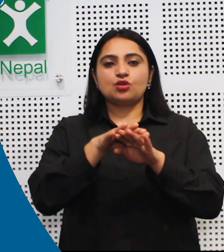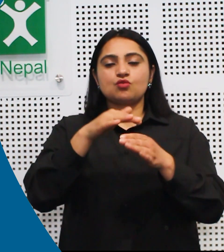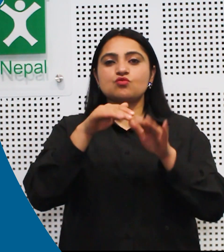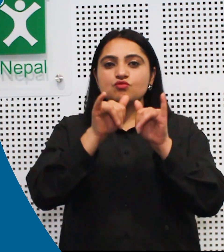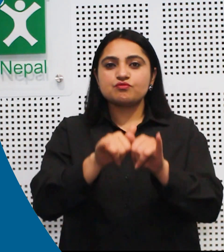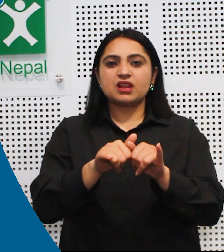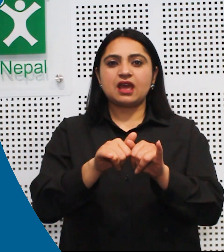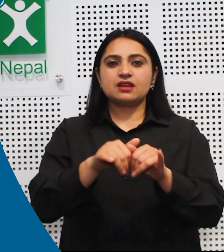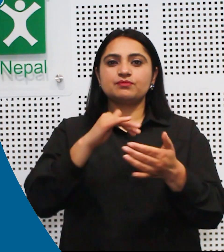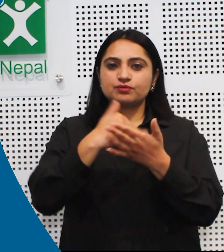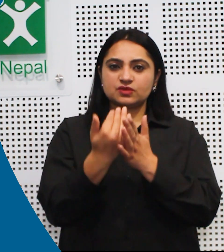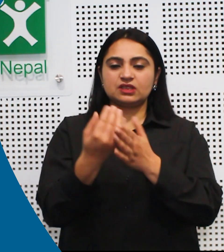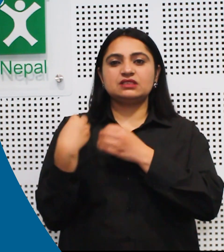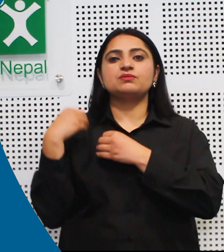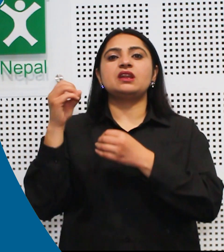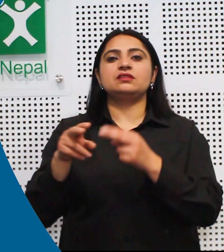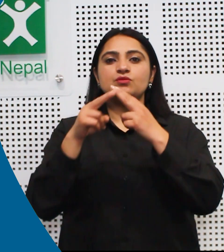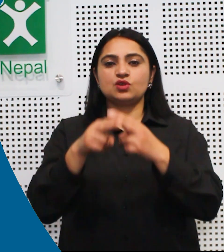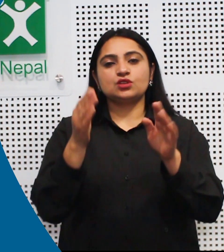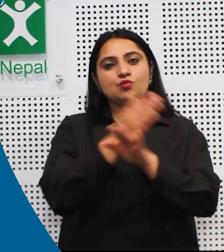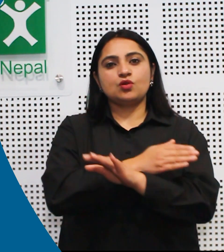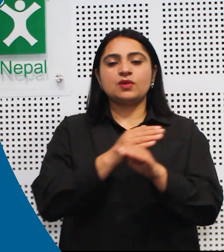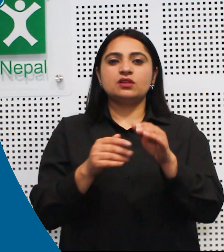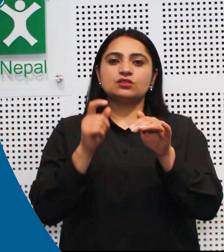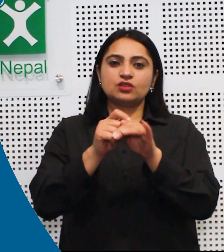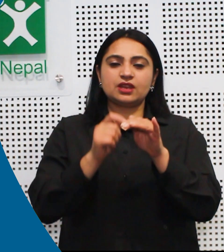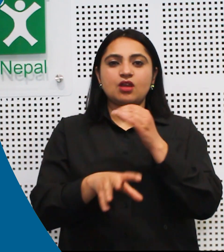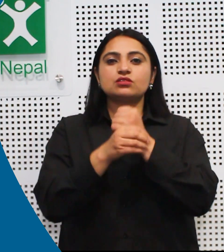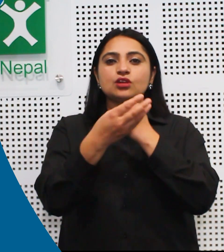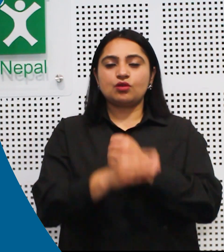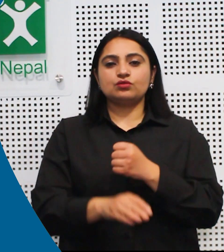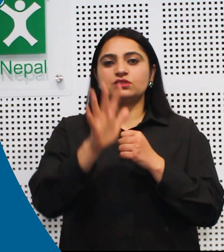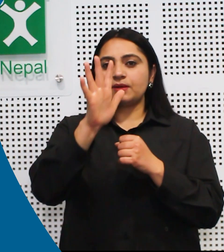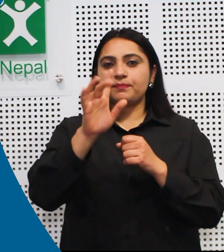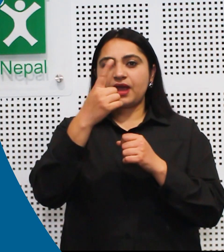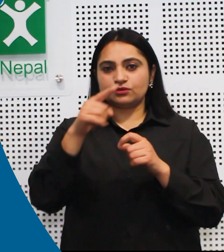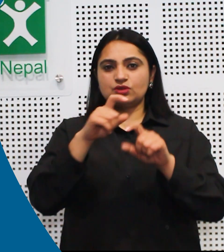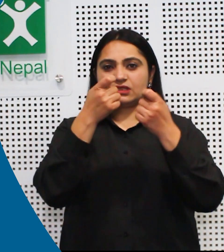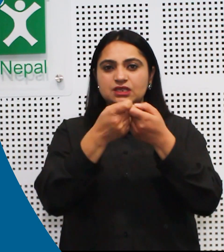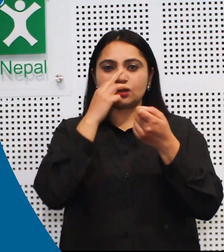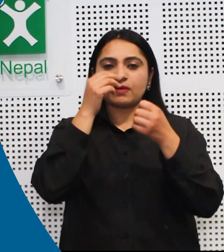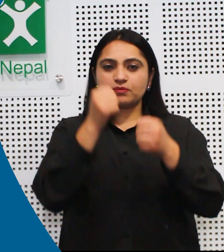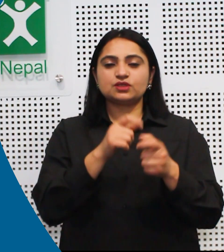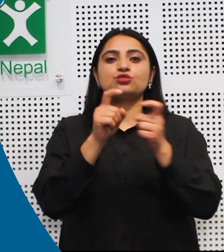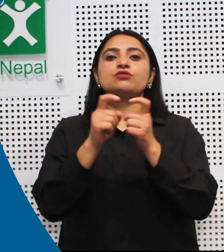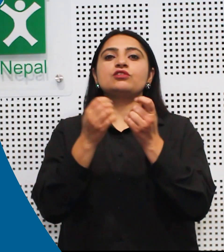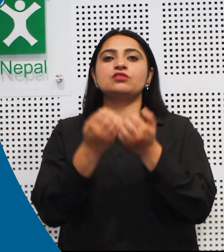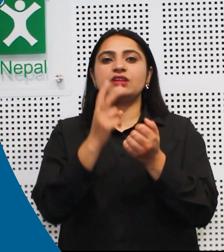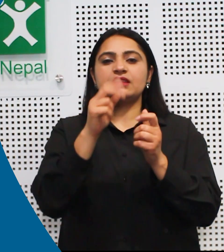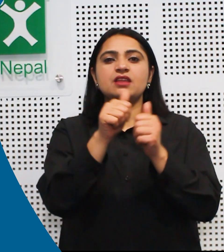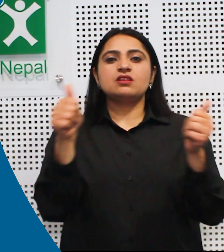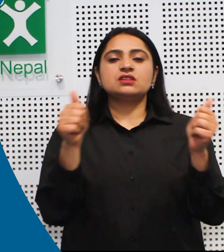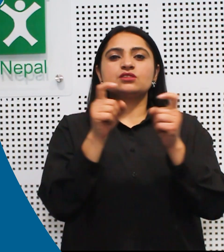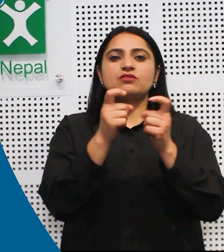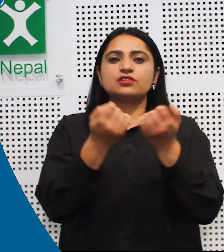गरेर त्यसको पनि जिम्मेवारी दिने चाहिँ बजेटको पूर्व तयारीमा गरिन्छ। 5 वटा विभिन्न क्षेत्रमा रहेर छलफल गर्ने र त्यस अनुसारको तयारी गर्ने भन्नुभयो। त्यो